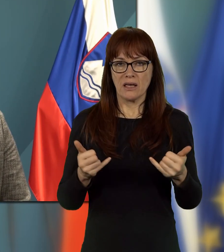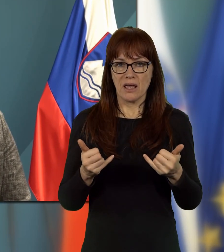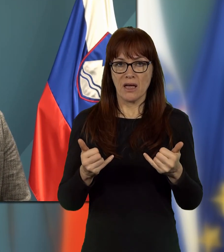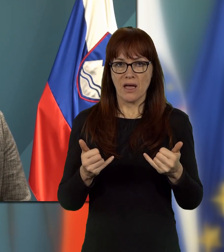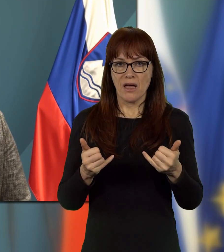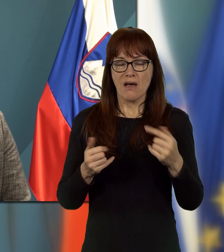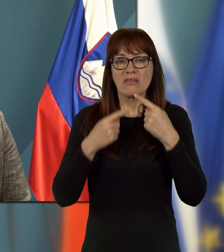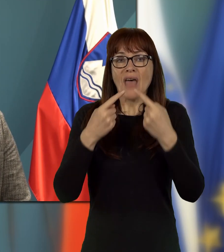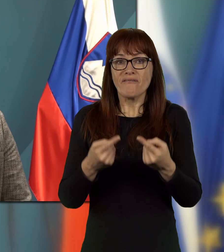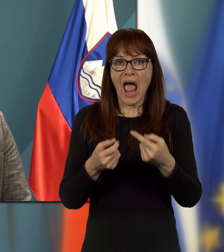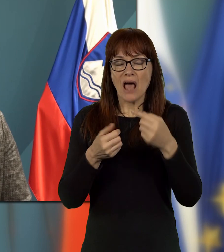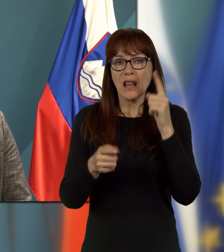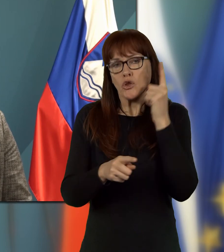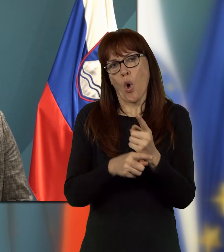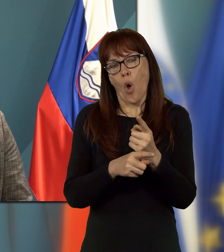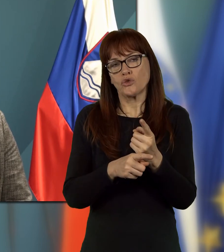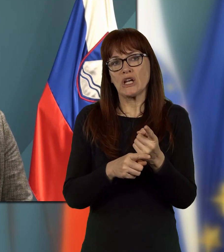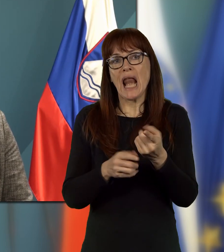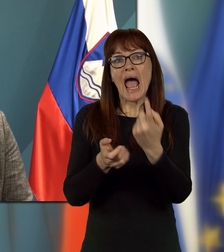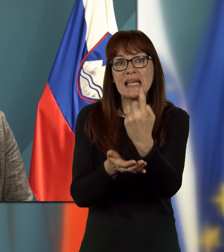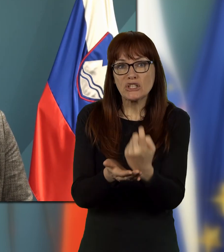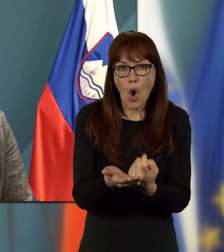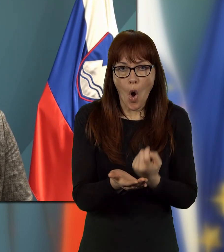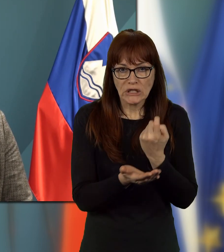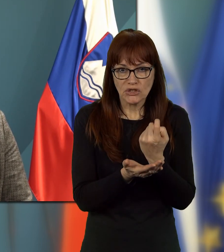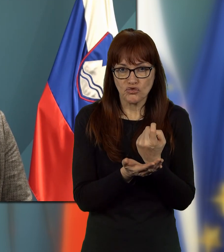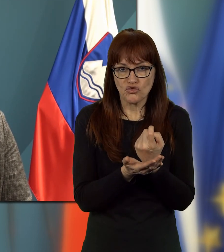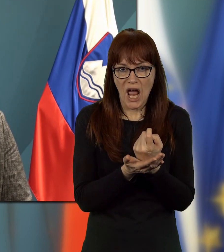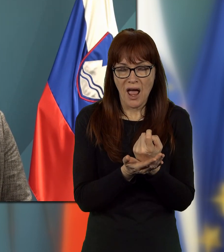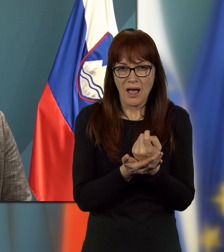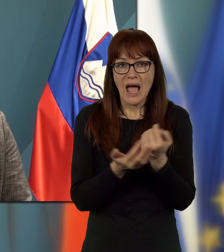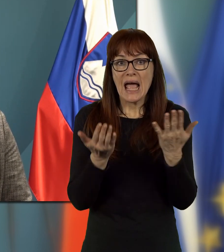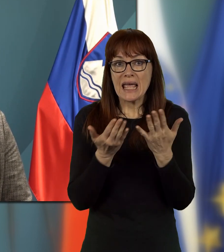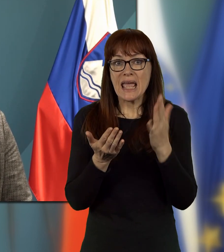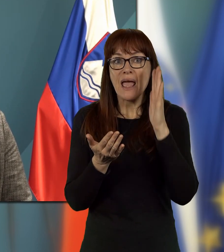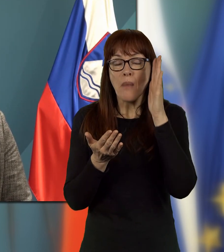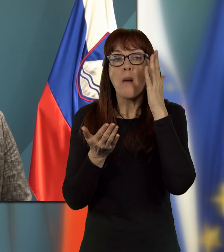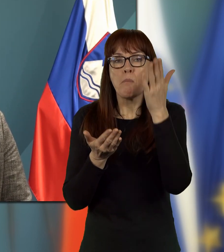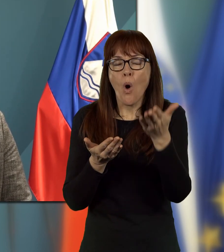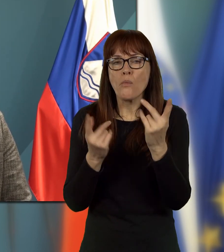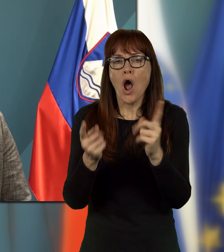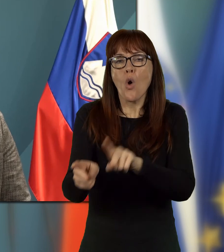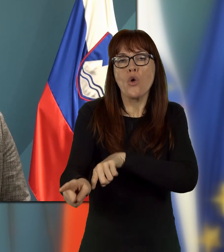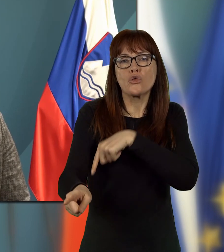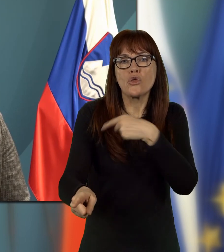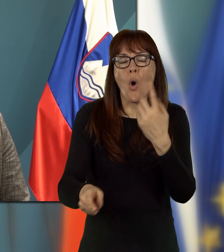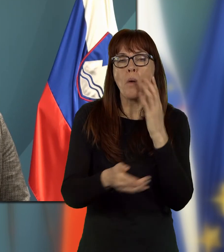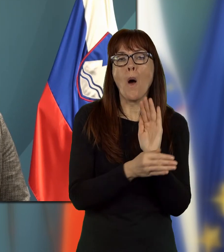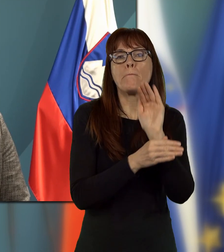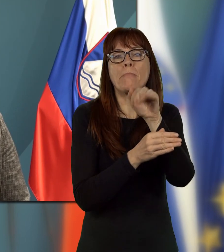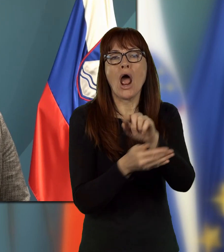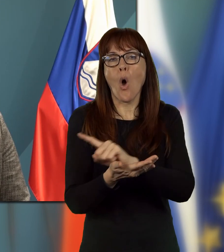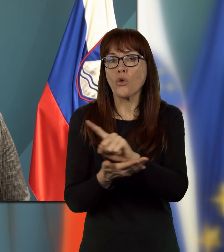je navedla oziroma določila izhodišče, kje pa bomo oziroma kako dolgo